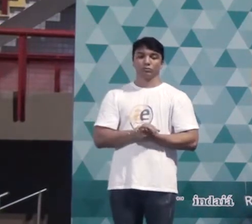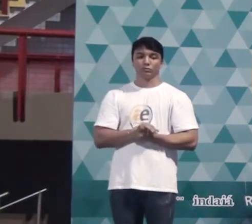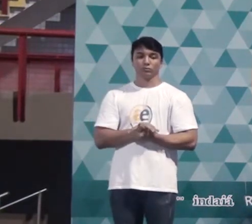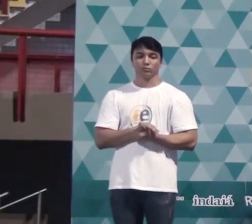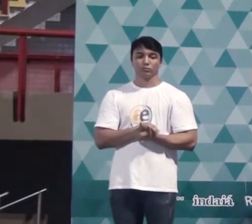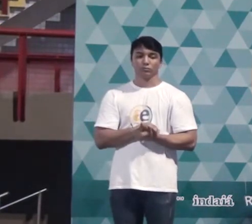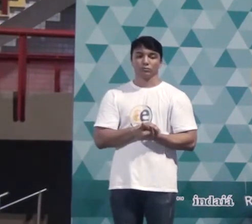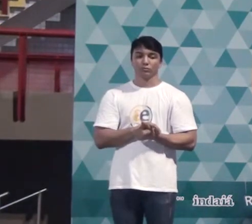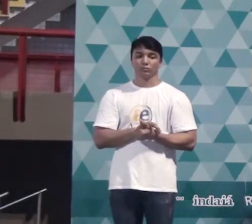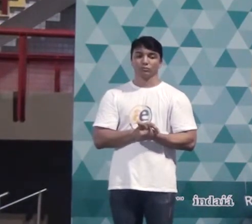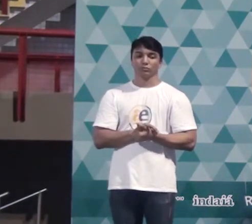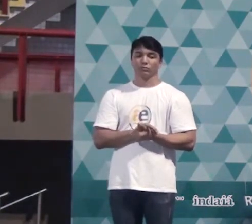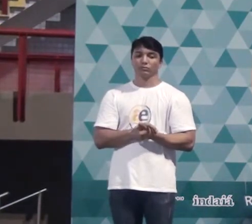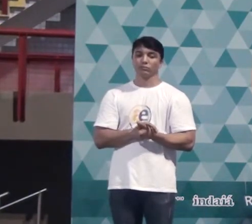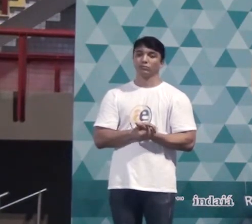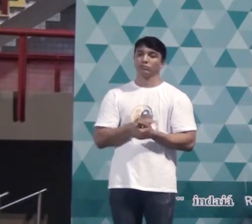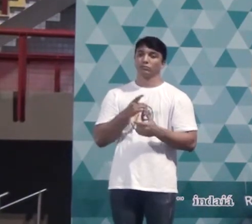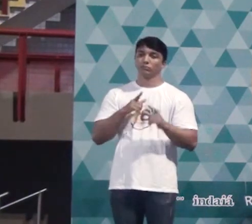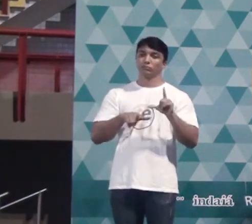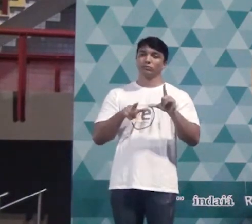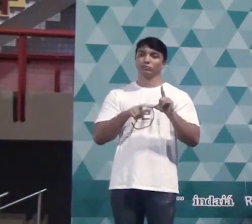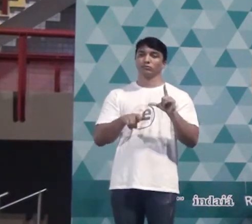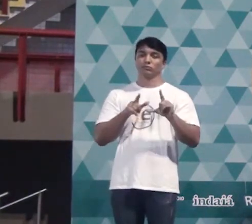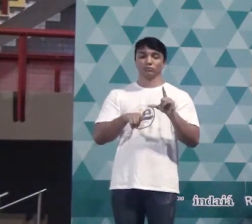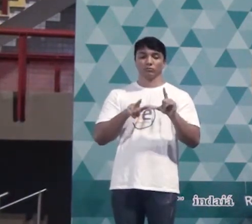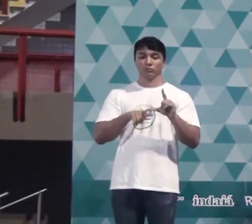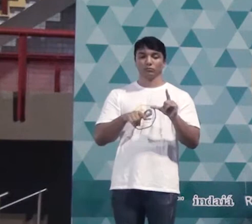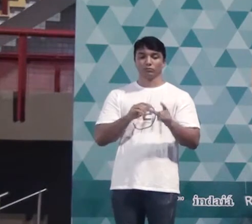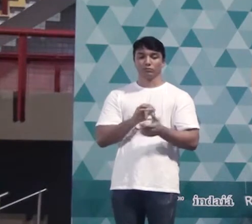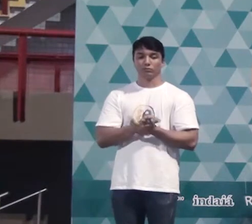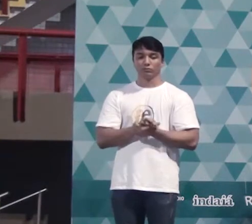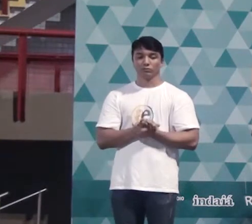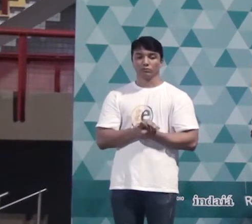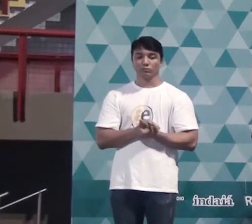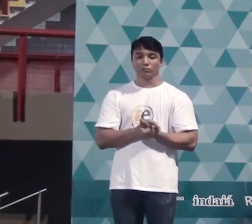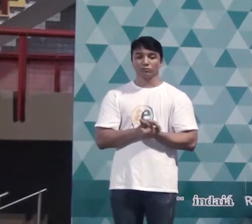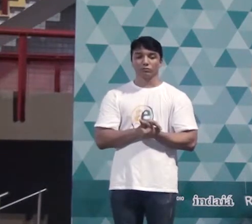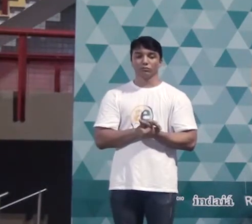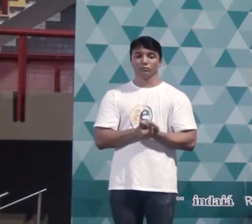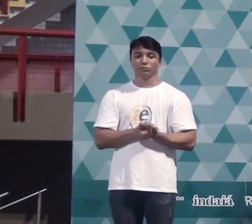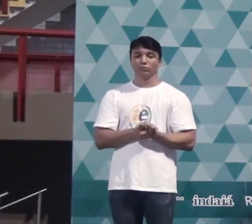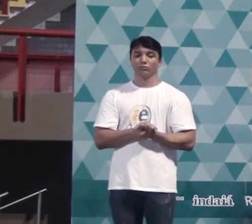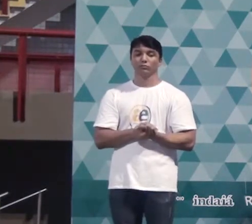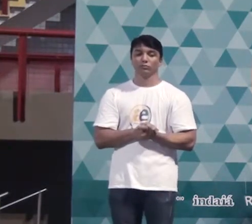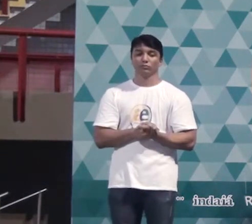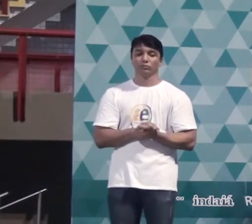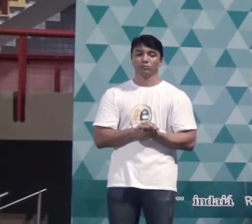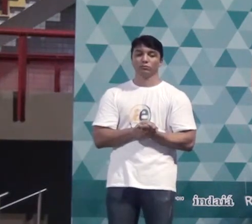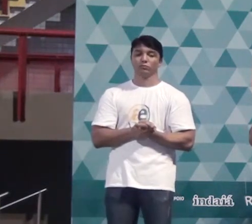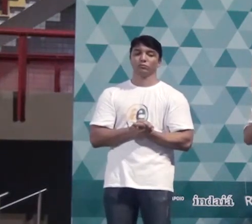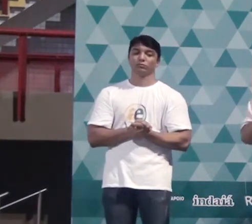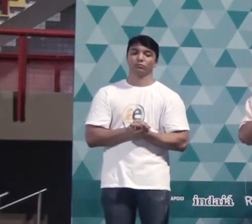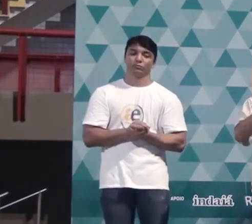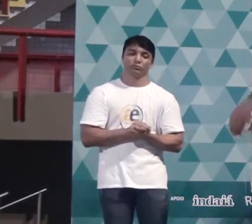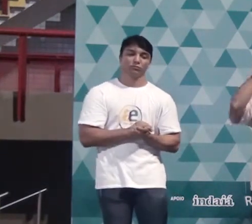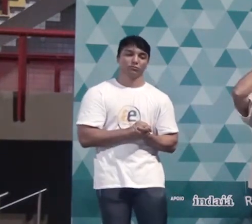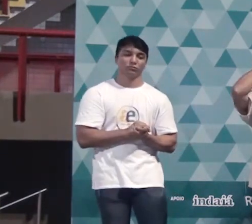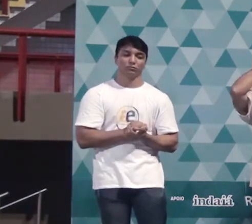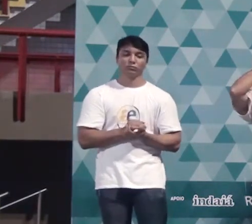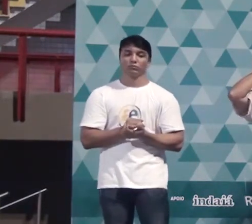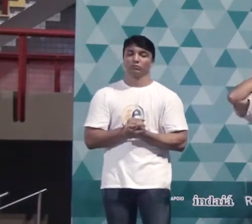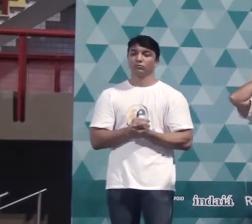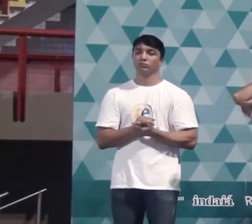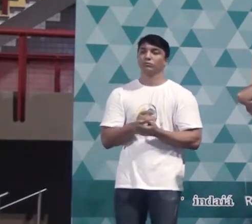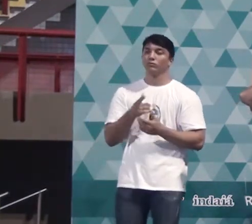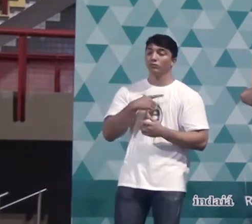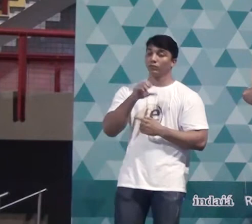Pode até abaixar, só abaixa só um pouquinho. Dá pra abaixar? Aí tem um neologismo nessa canção que eu sei que você conhece.